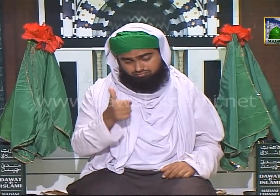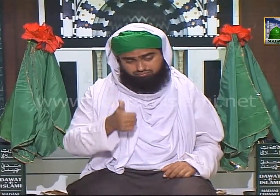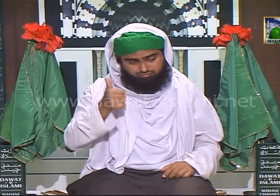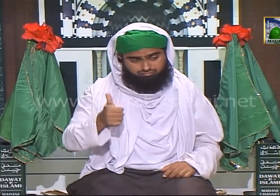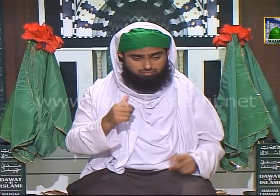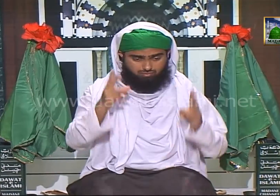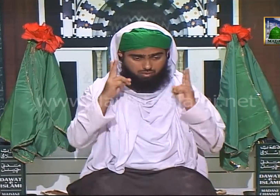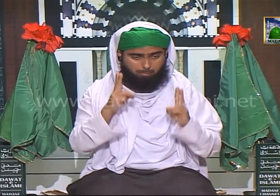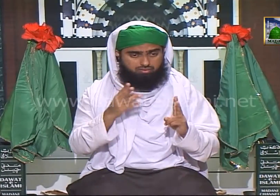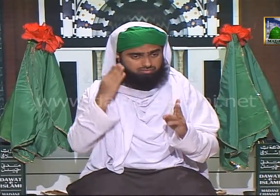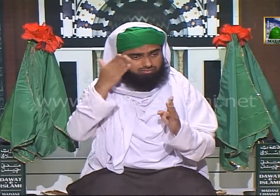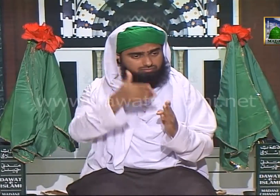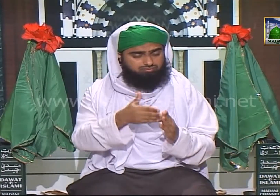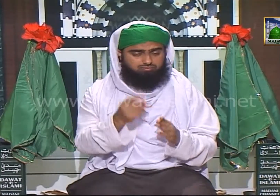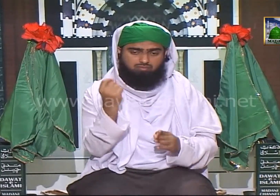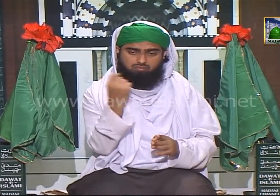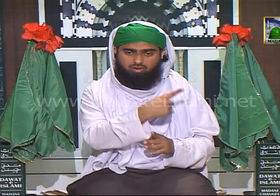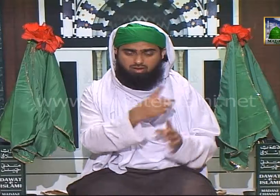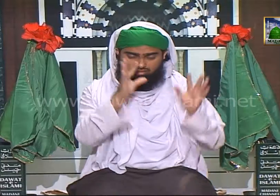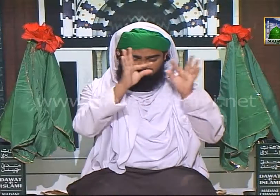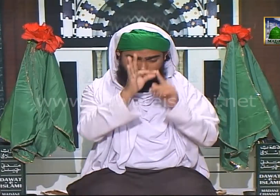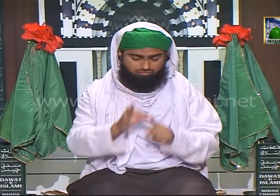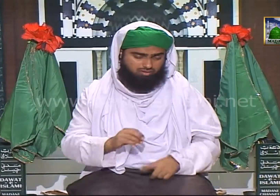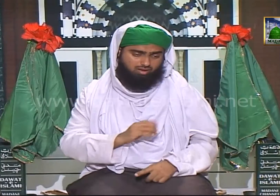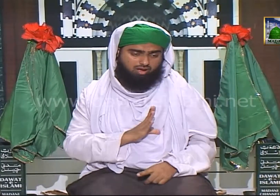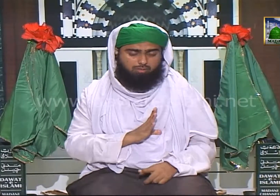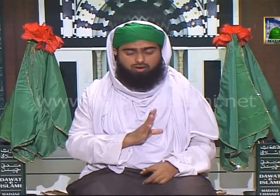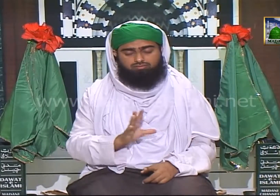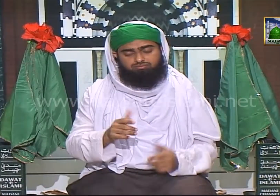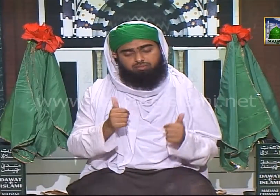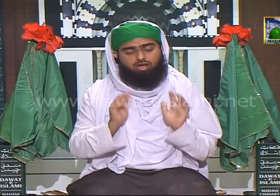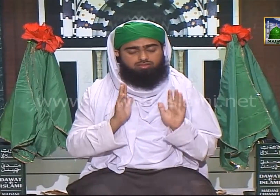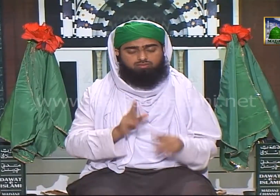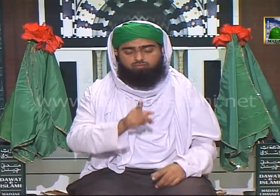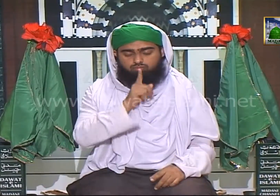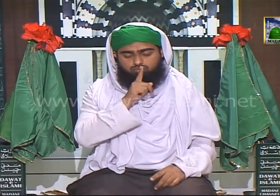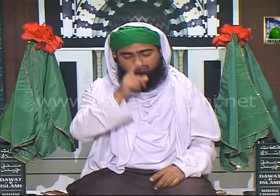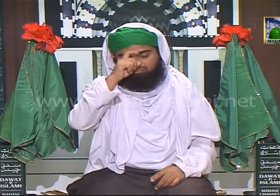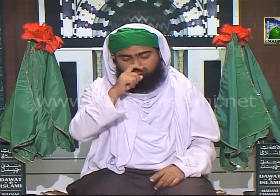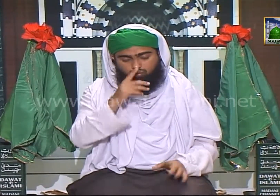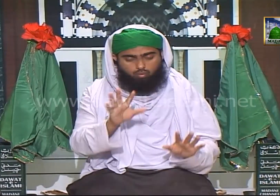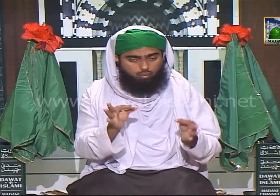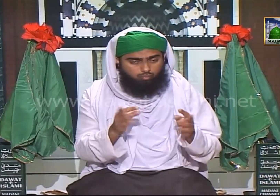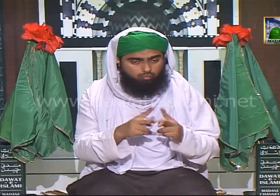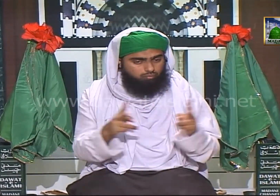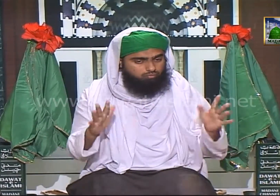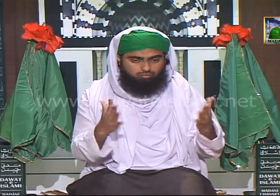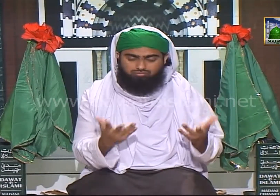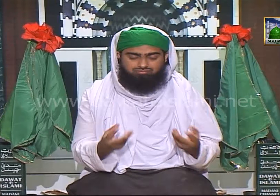حقیقت. کوئی دنیا کا جھنجھٹ نہیں, جھوٹ بولنے کی ضرورت نہیں, کسی کو رشوت دینے کی ضرورت نہیں, ٹیکس کی چوری کرنے کی ضرورت نہیں, گاہک کو پھسلانے